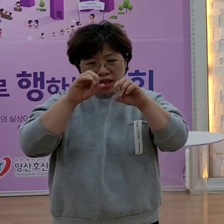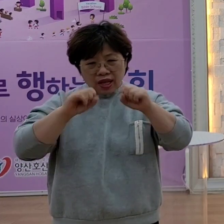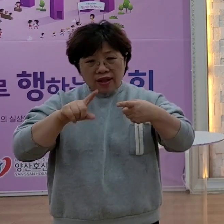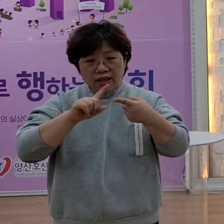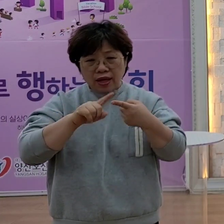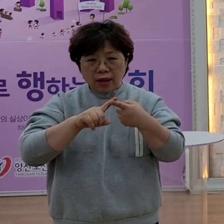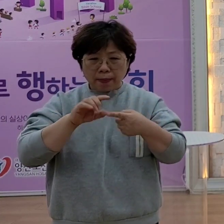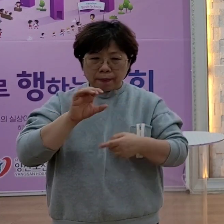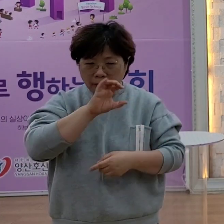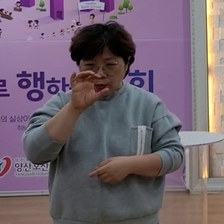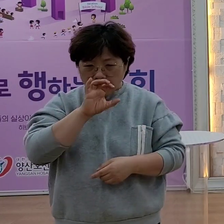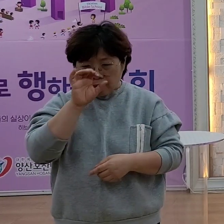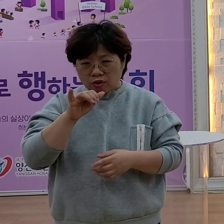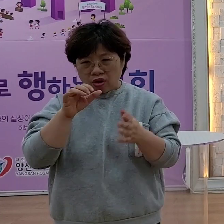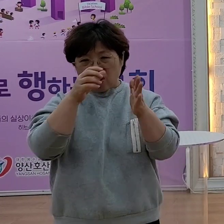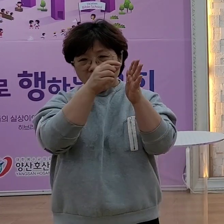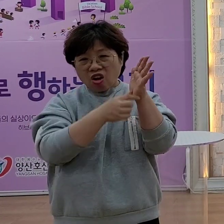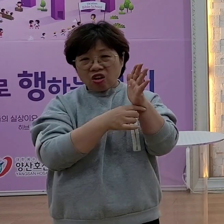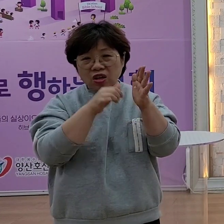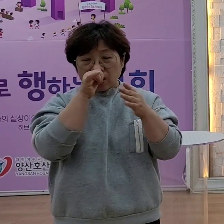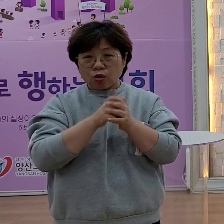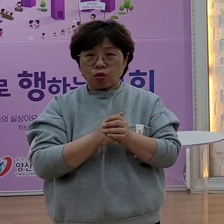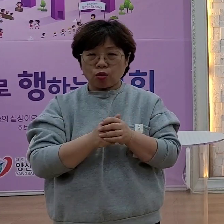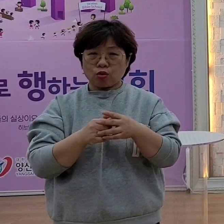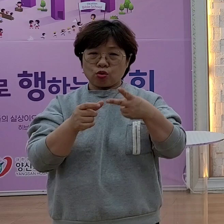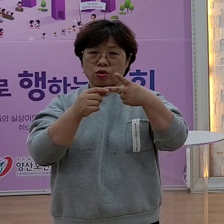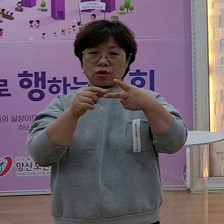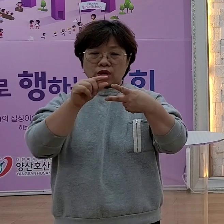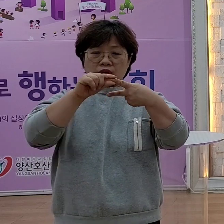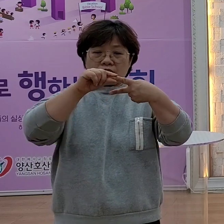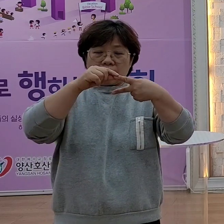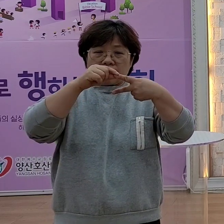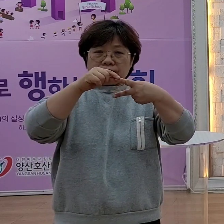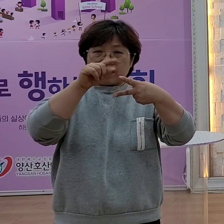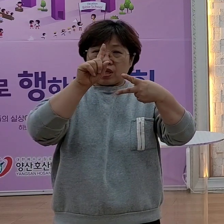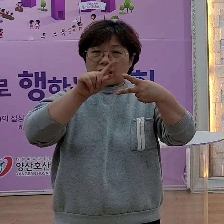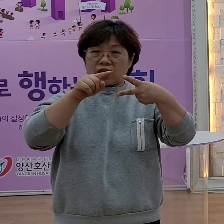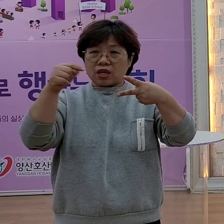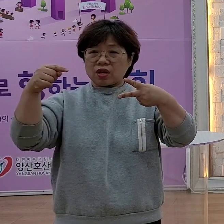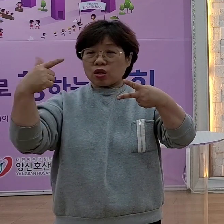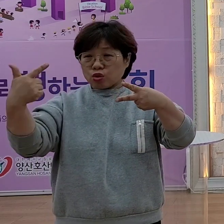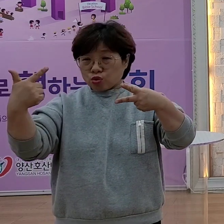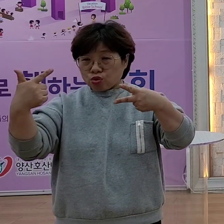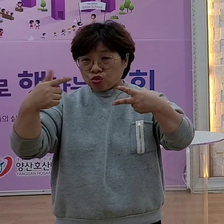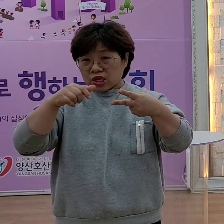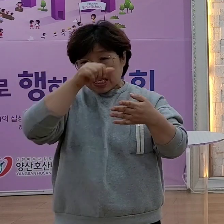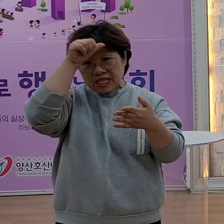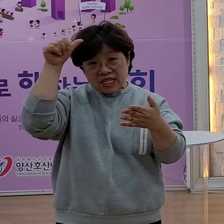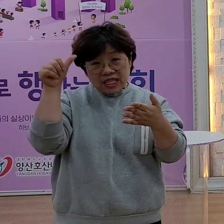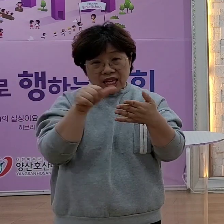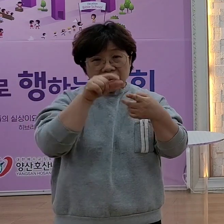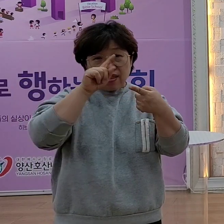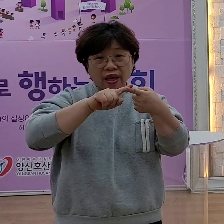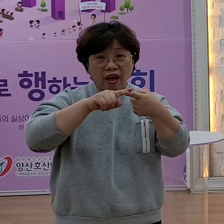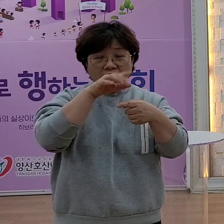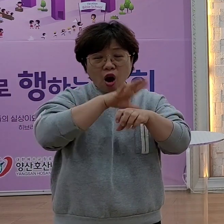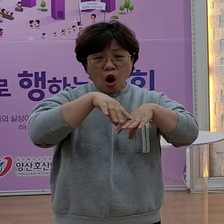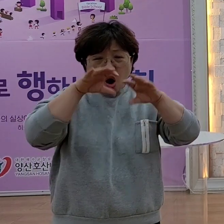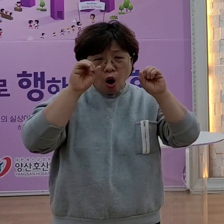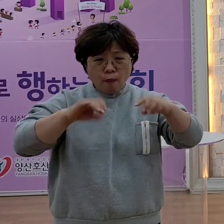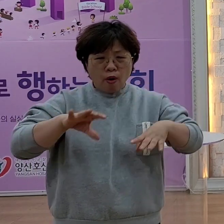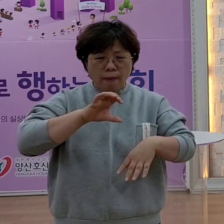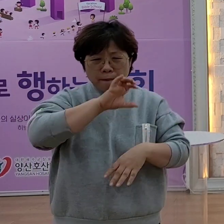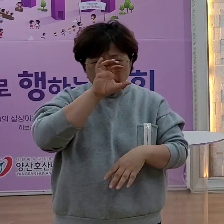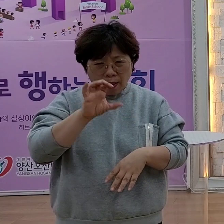뛰어넘었는데, 아무튼 1장에서 6장까지는 인생의 허무를 반복적으로 계속 말하고 있죠.